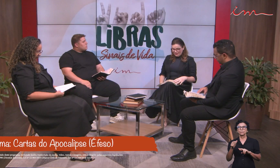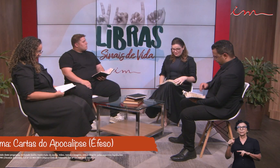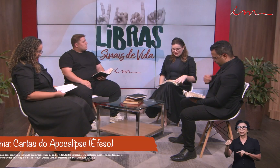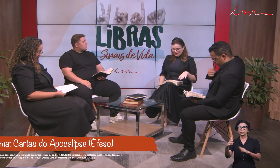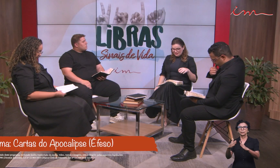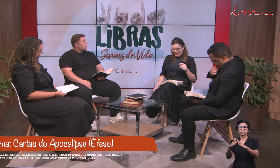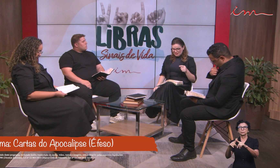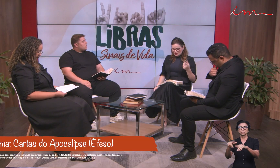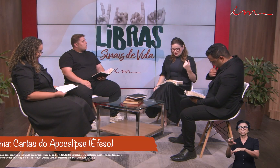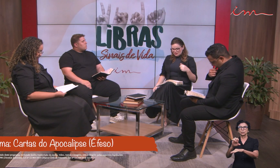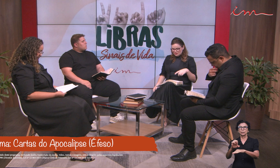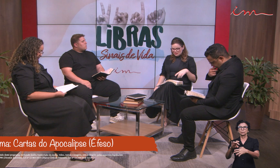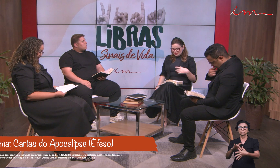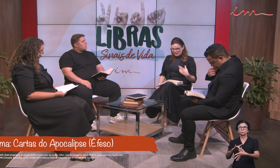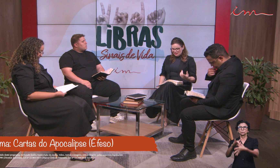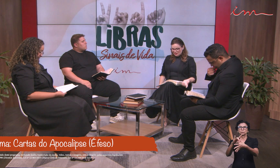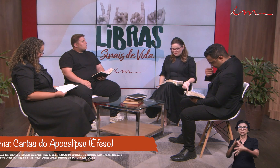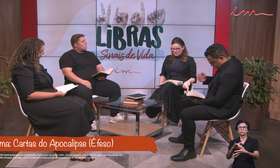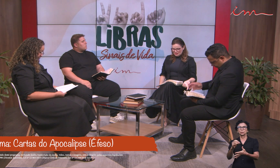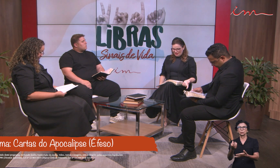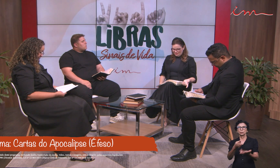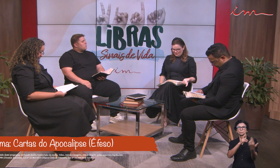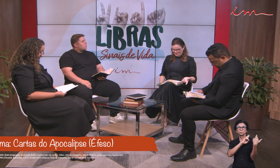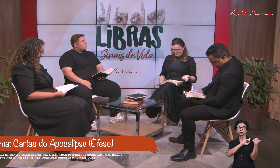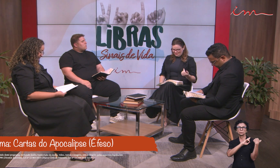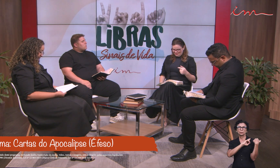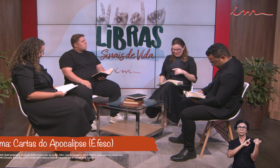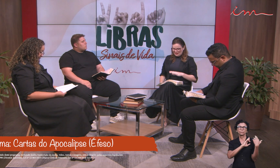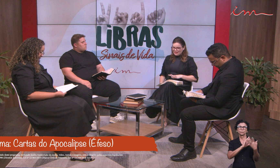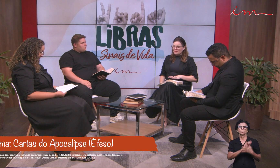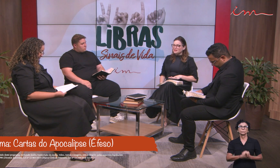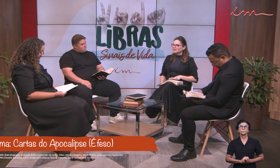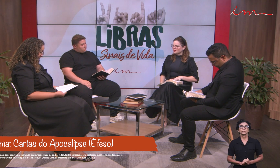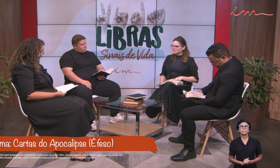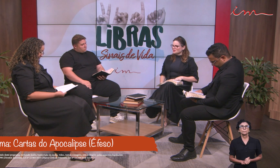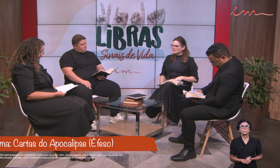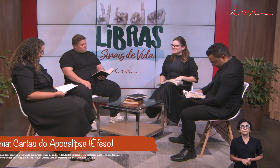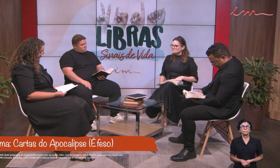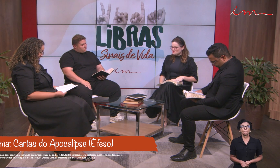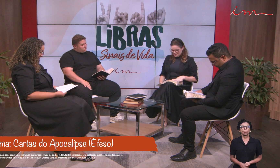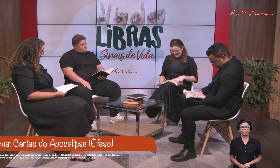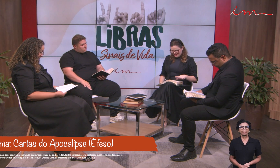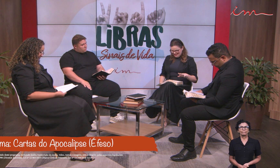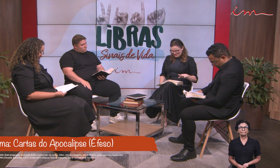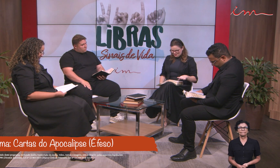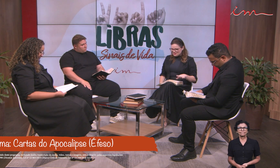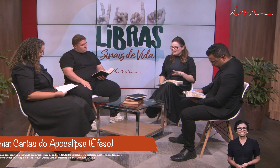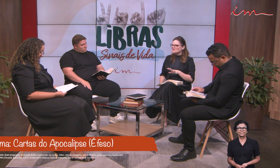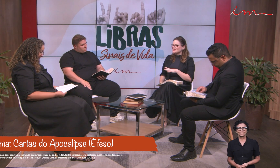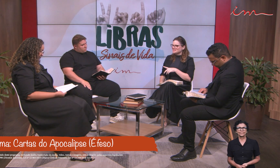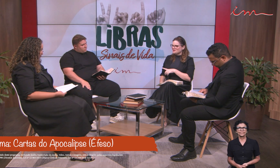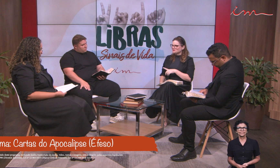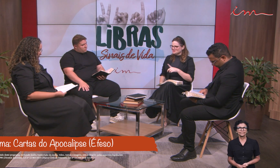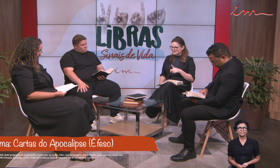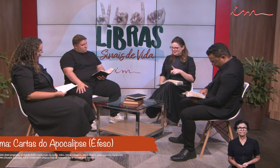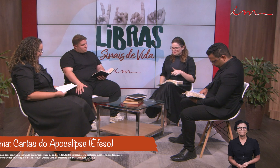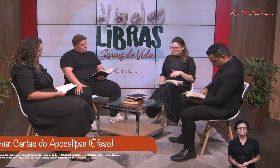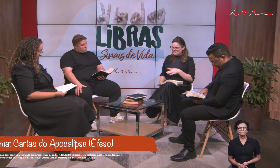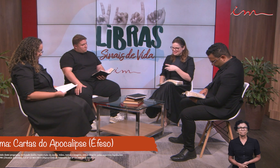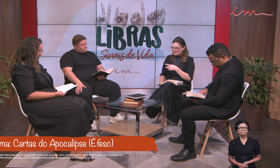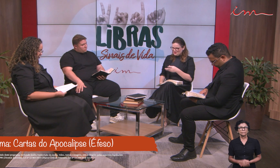aí ele fala bem assim, essas coisas diz aquele que conserva. Na minha tradução aqui da Bíblia tá aquele que conserva, mas tem